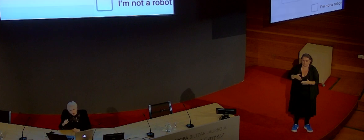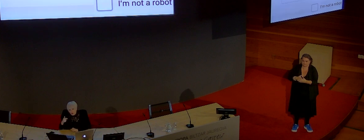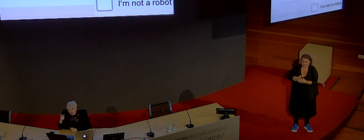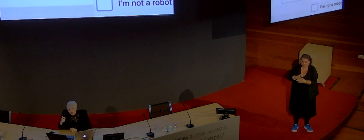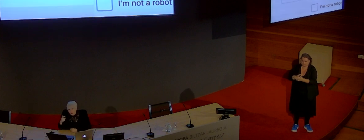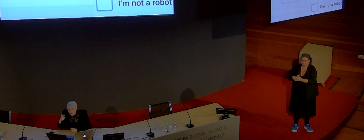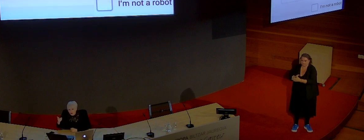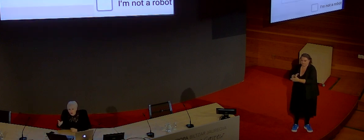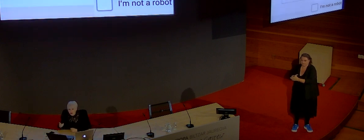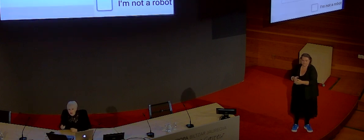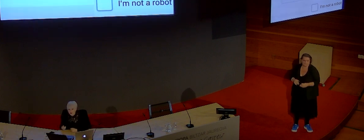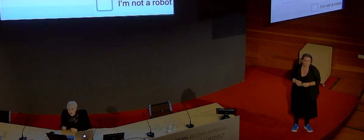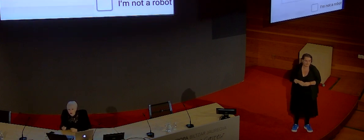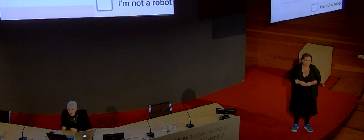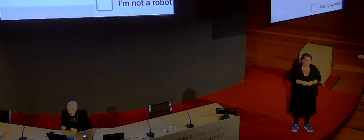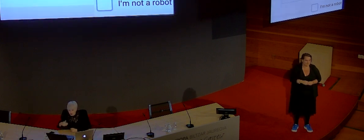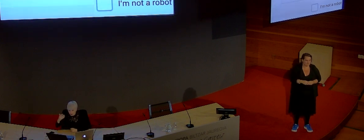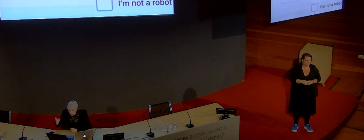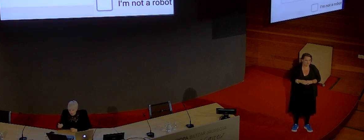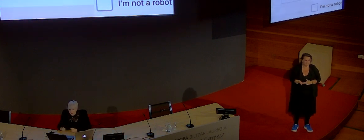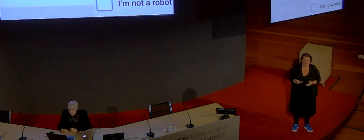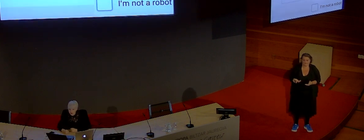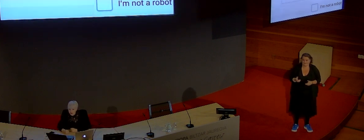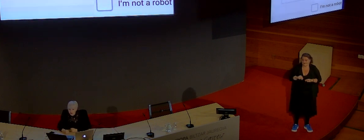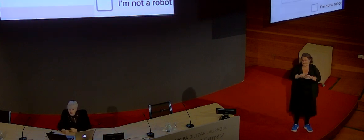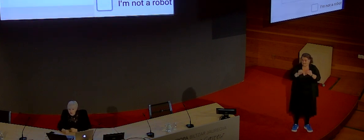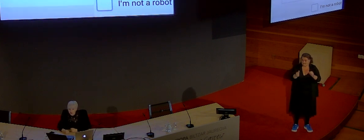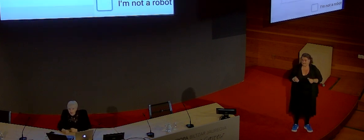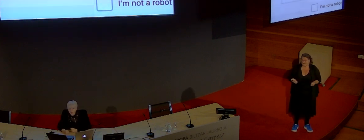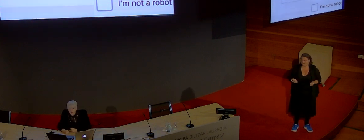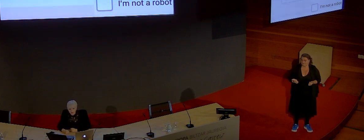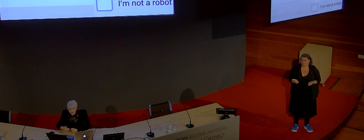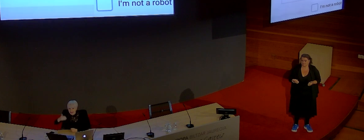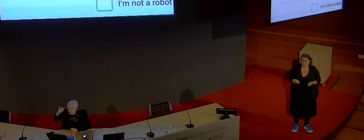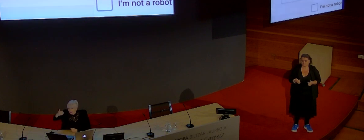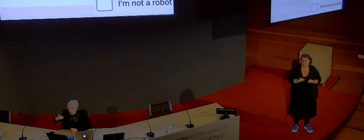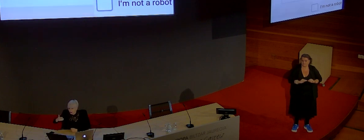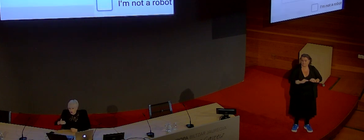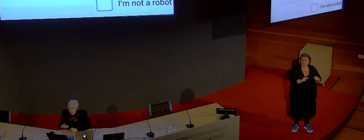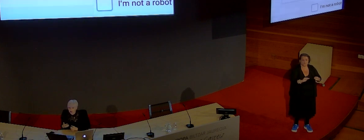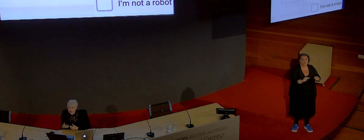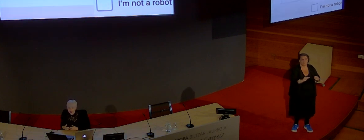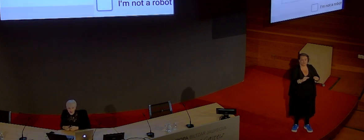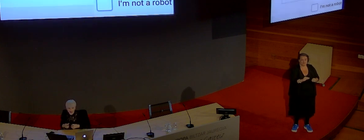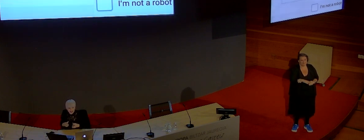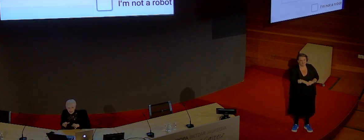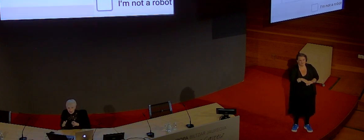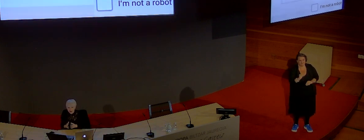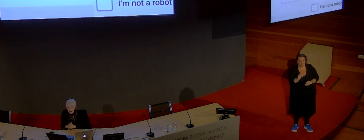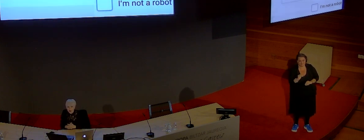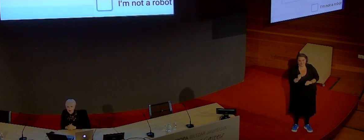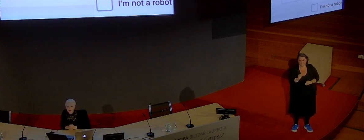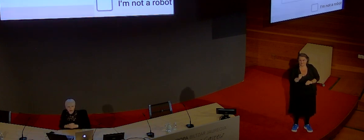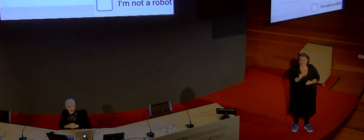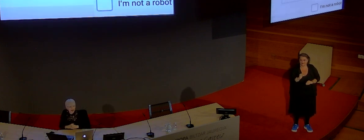lo que y ocurre con esa forma de considerar esa e ese estrato que es un estrato que crea